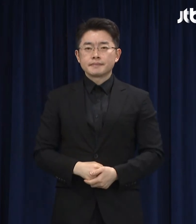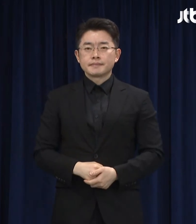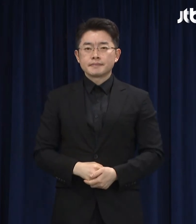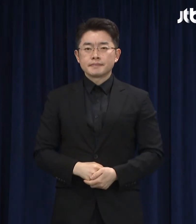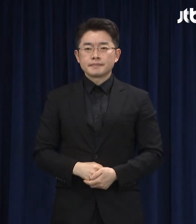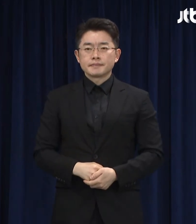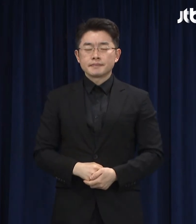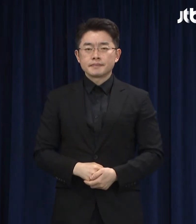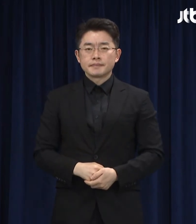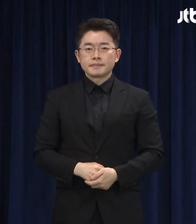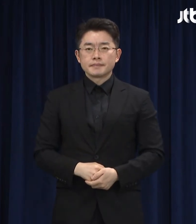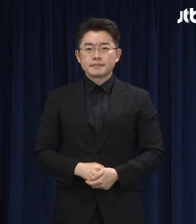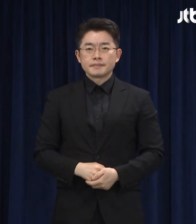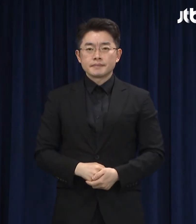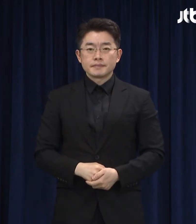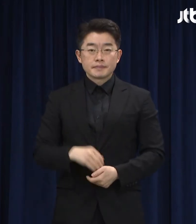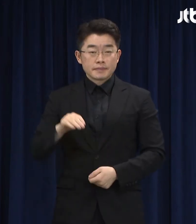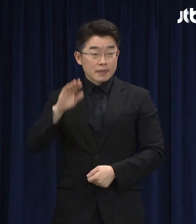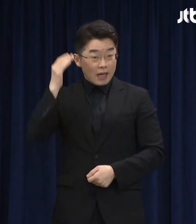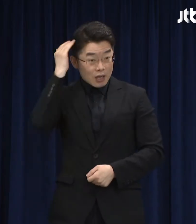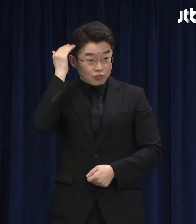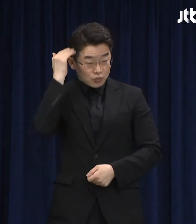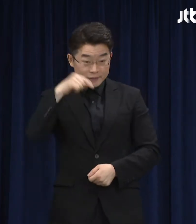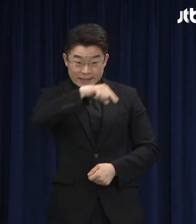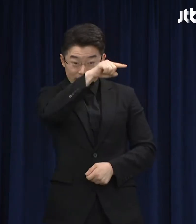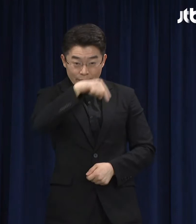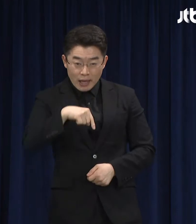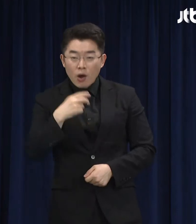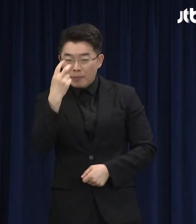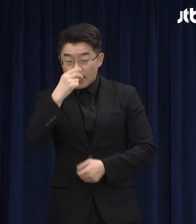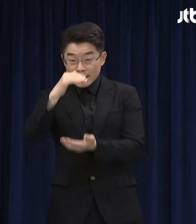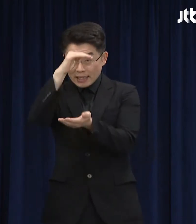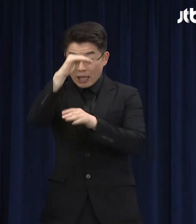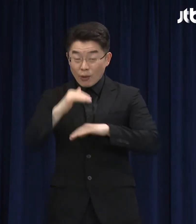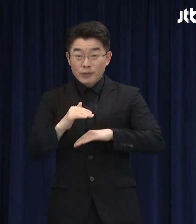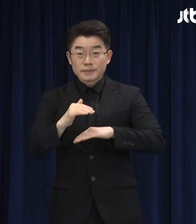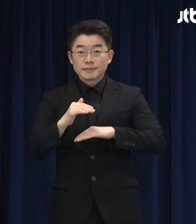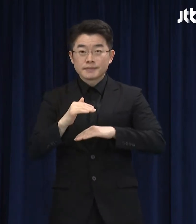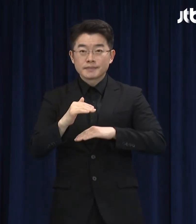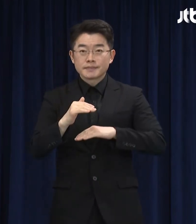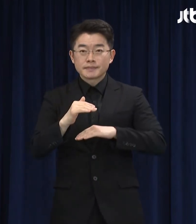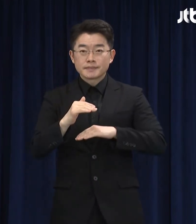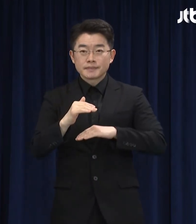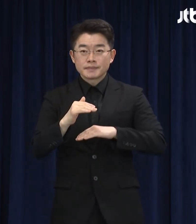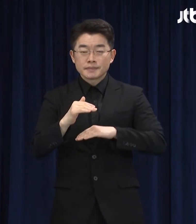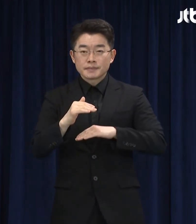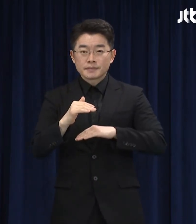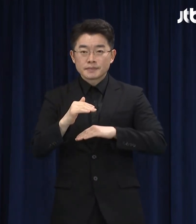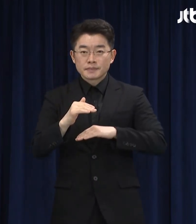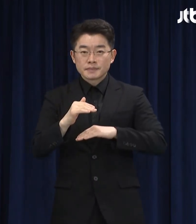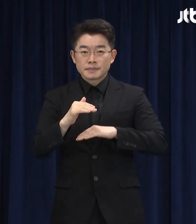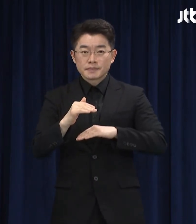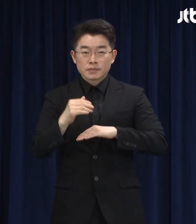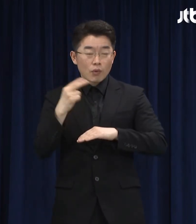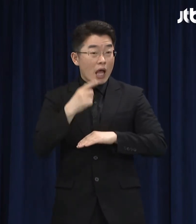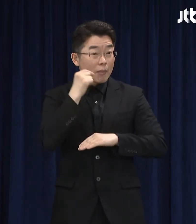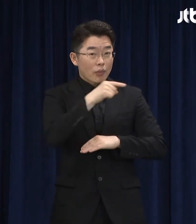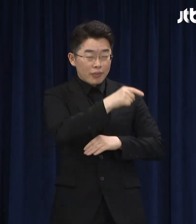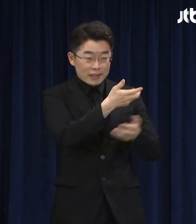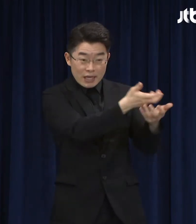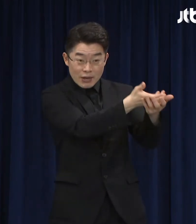앞으로 이번 시찰 결과와 함께 앞으로 향후 확보해야 할 자료 그리고 일본